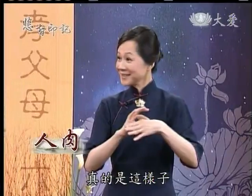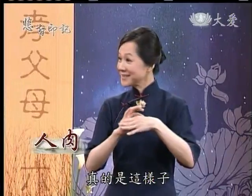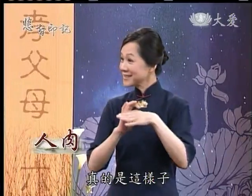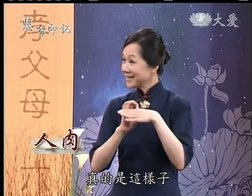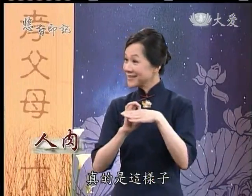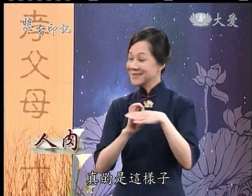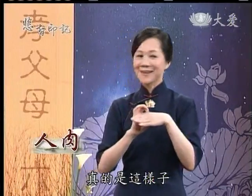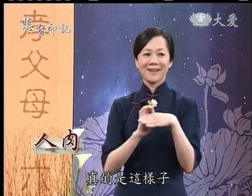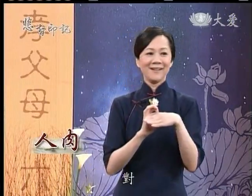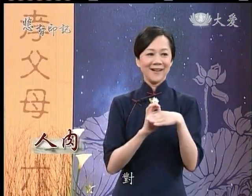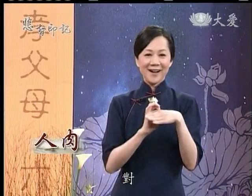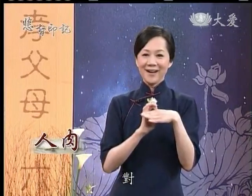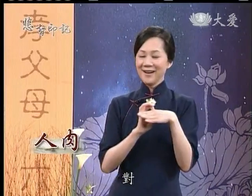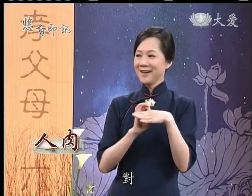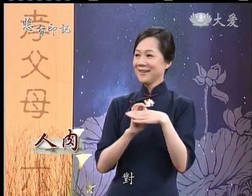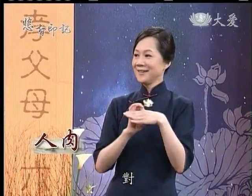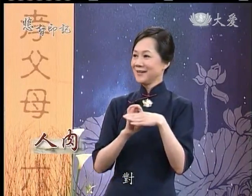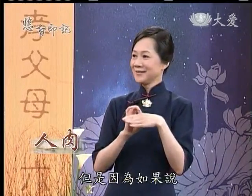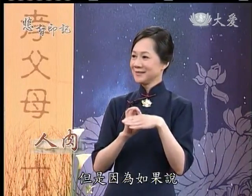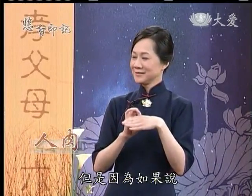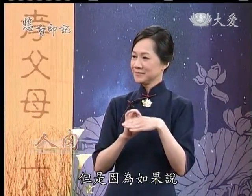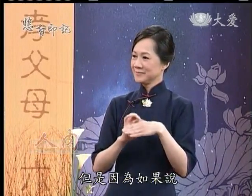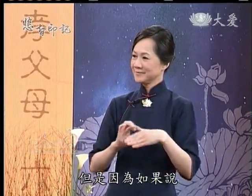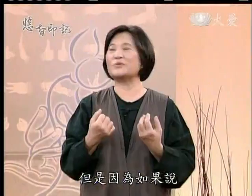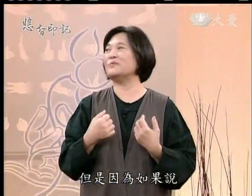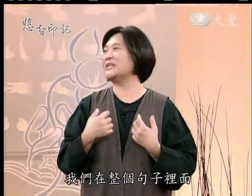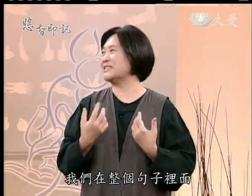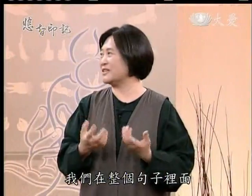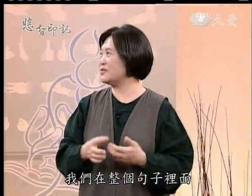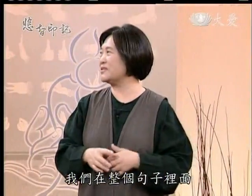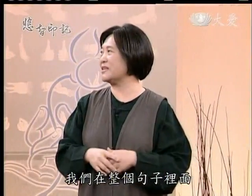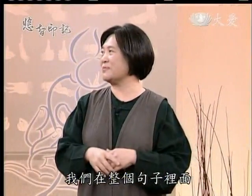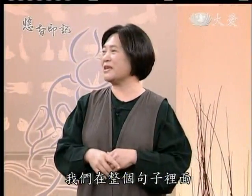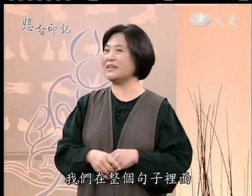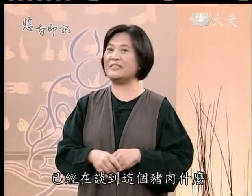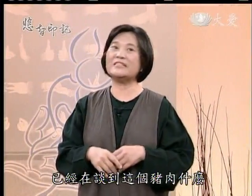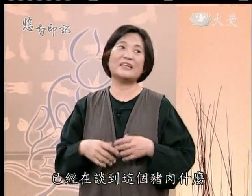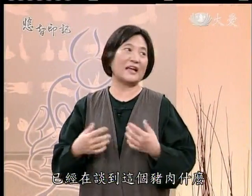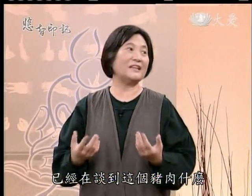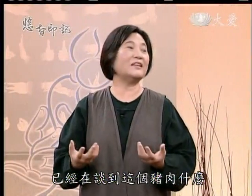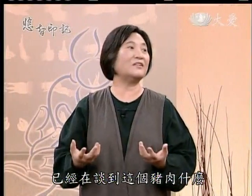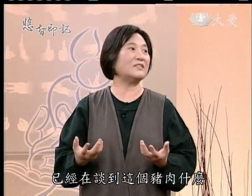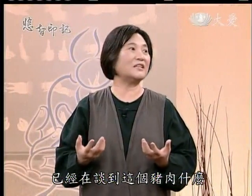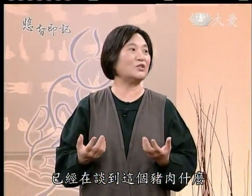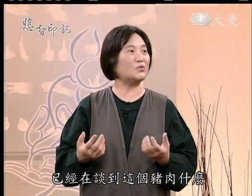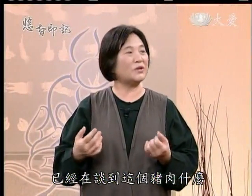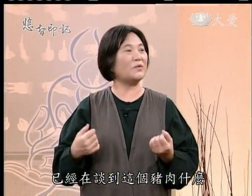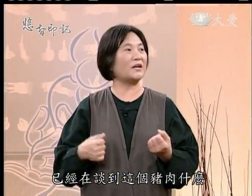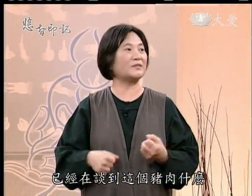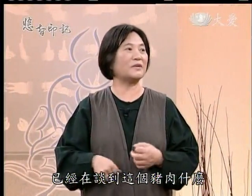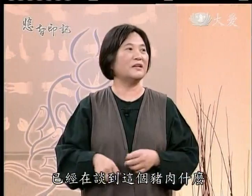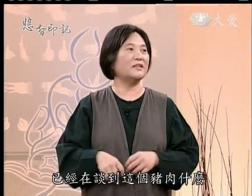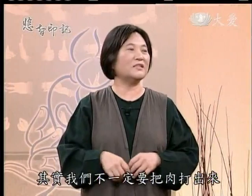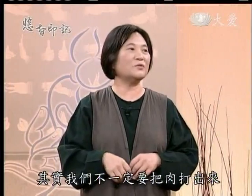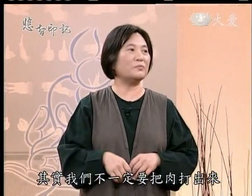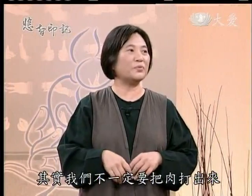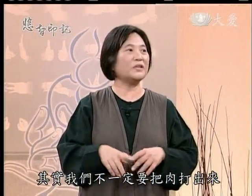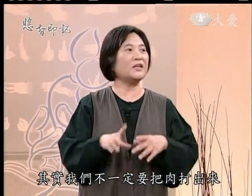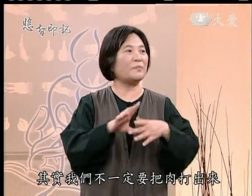的是这样子啊？ 对对对。但是因为如果说我们在整个句子里面已经在谈到这个猪肉啊什么，其实我们不一定要